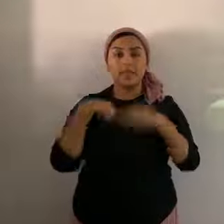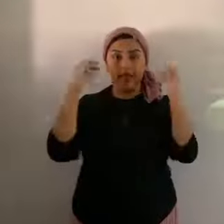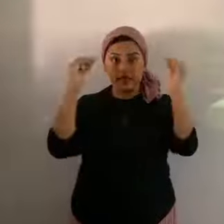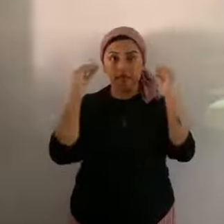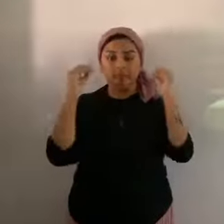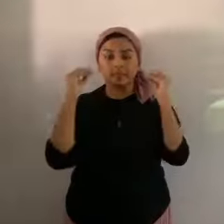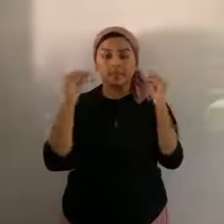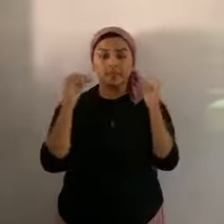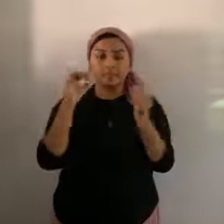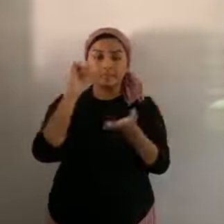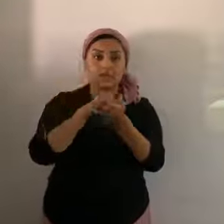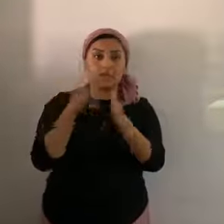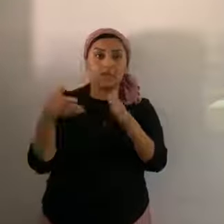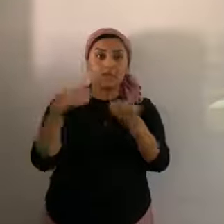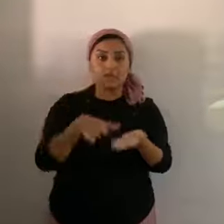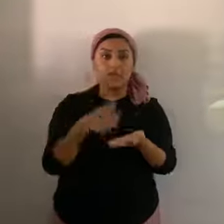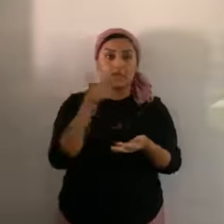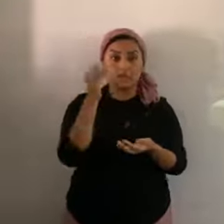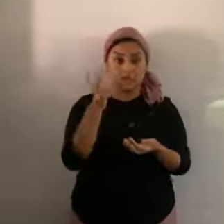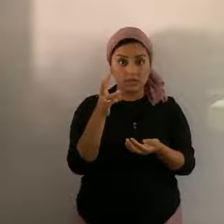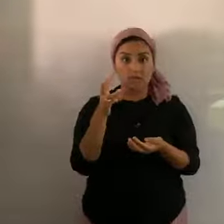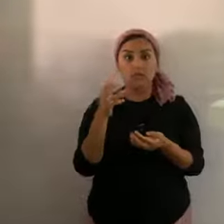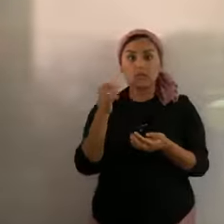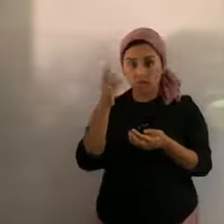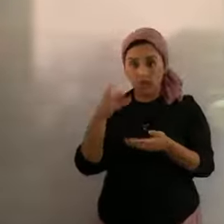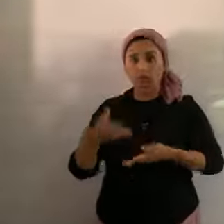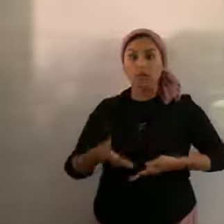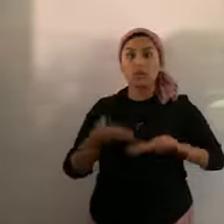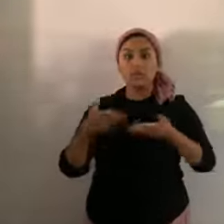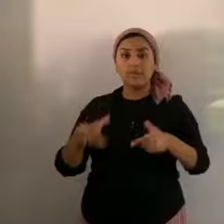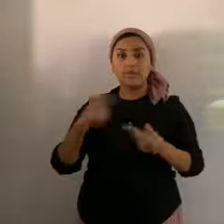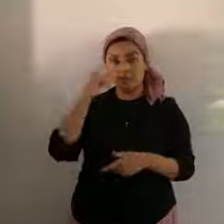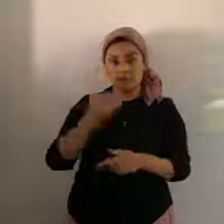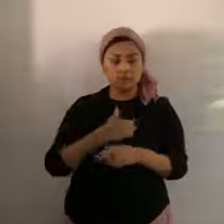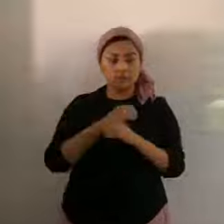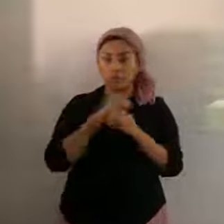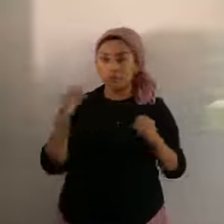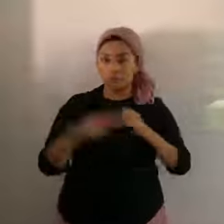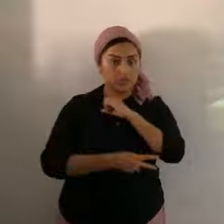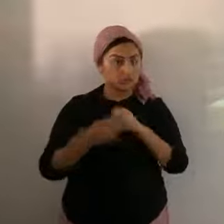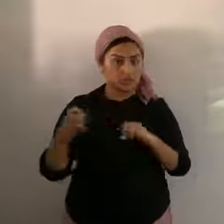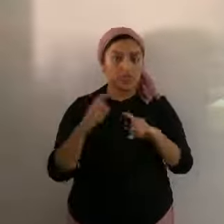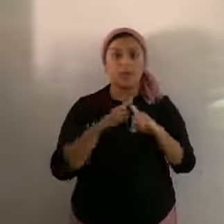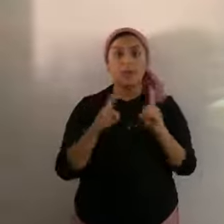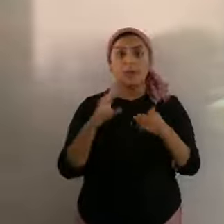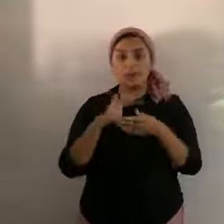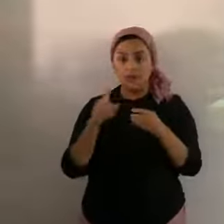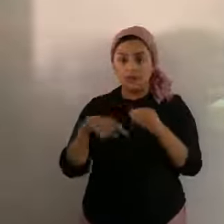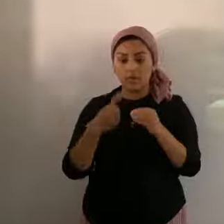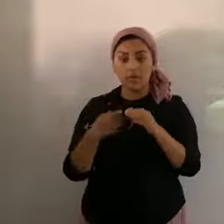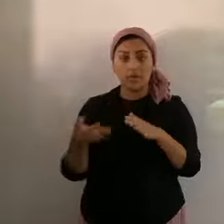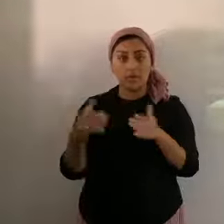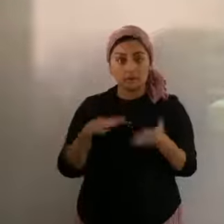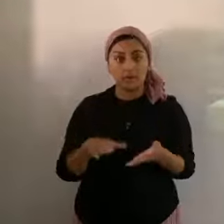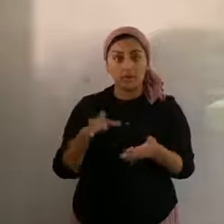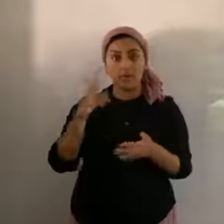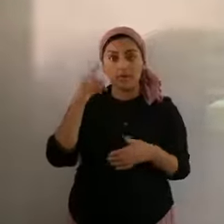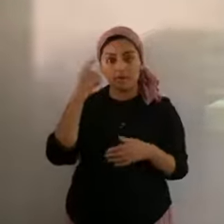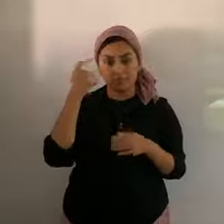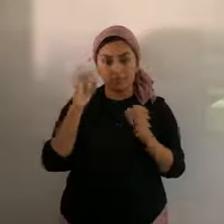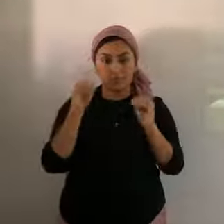ministrado, que la muerte de Yahshua, sí, él dio su vida por nosotros, nadie se la quitó. Pero en caso de la muerte fue por